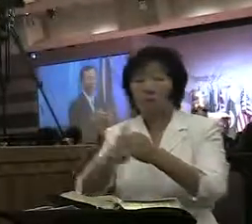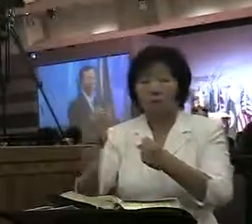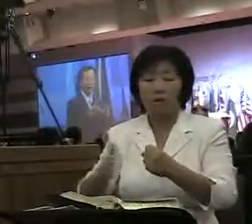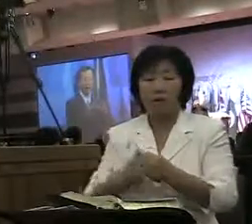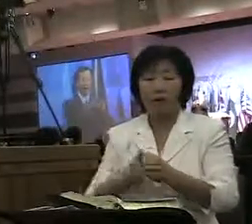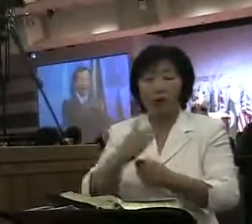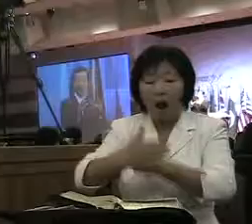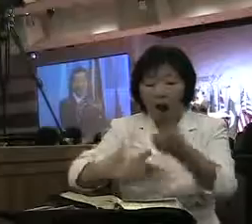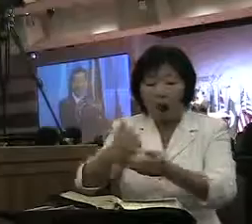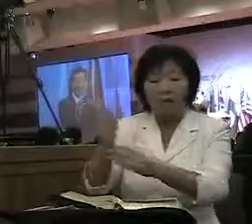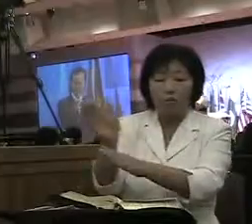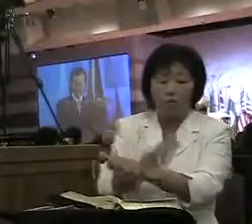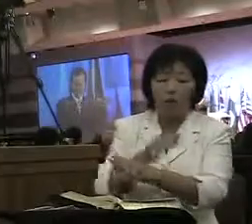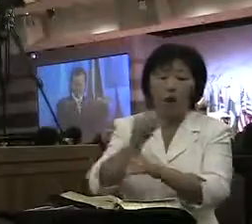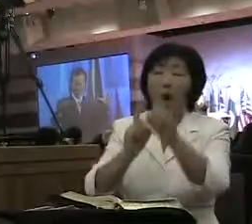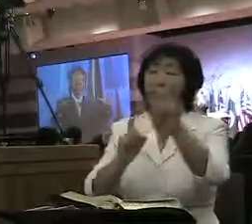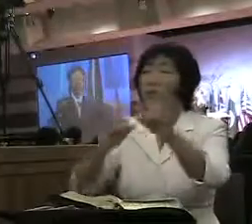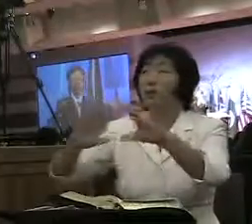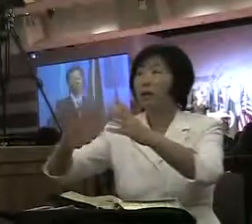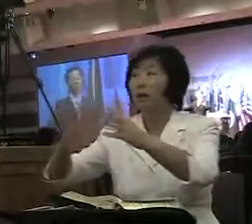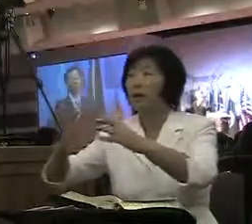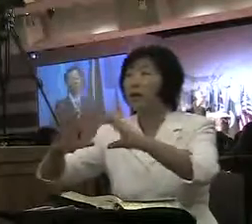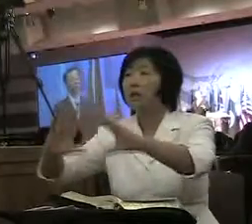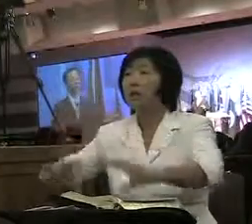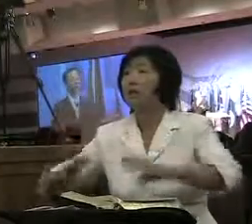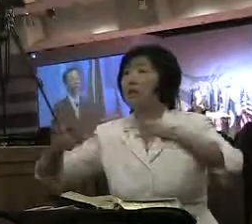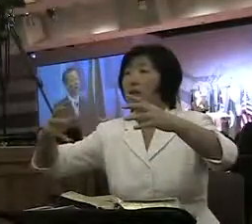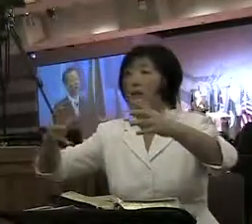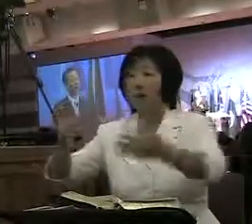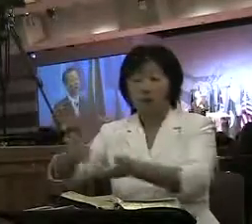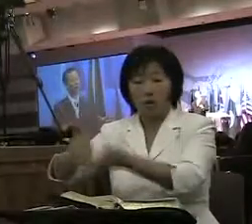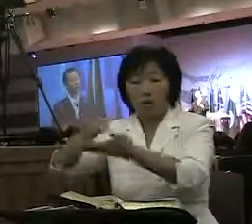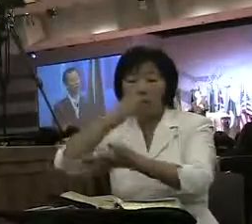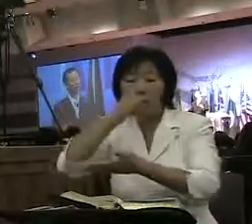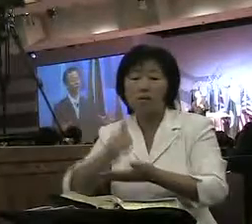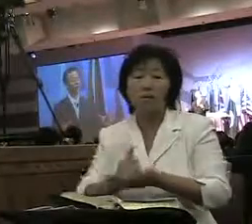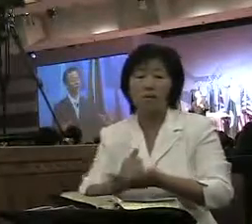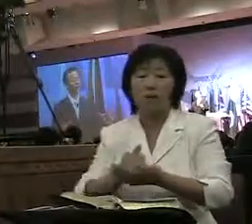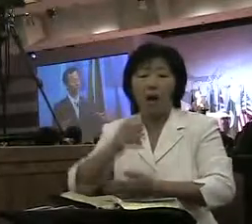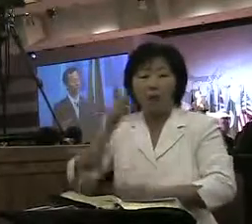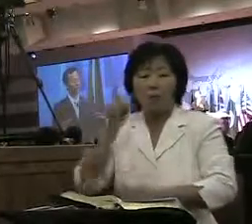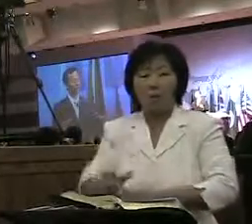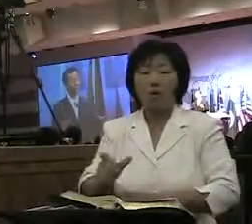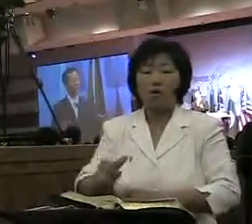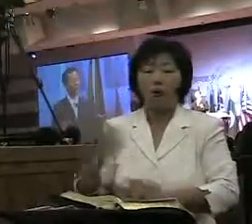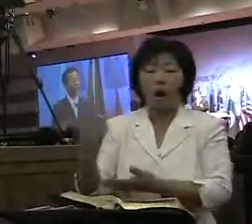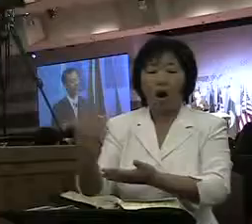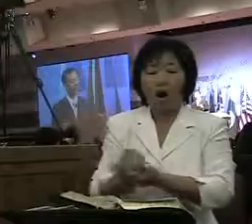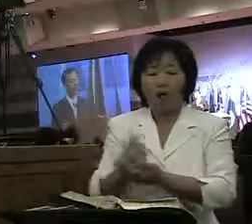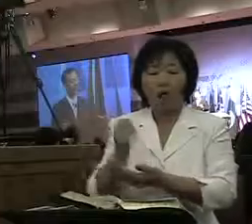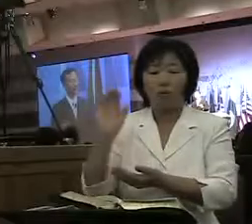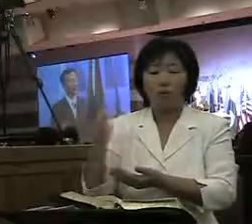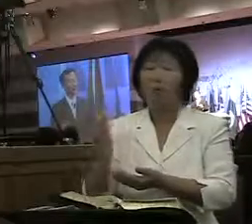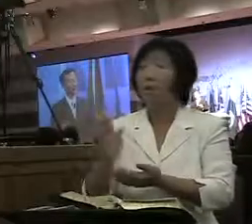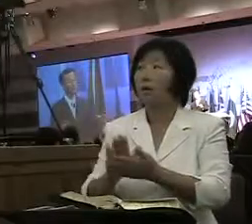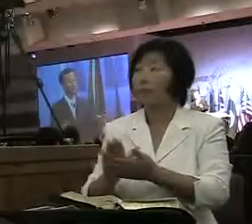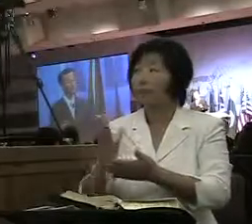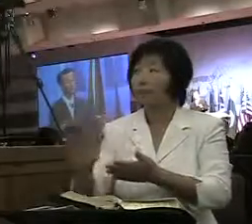하나님께로부터 한 나라와 시대를 섬길 수 있는 파워를 갖게 됩니다. 얻게